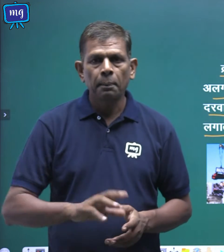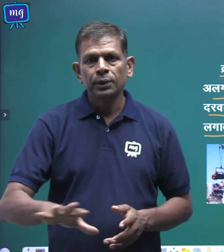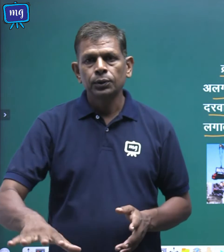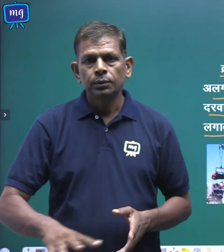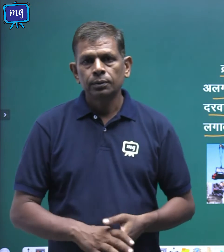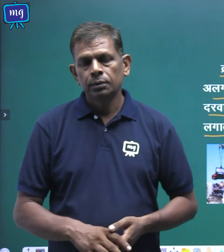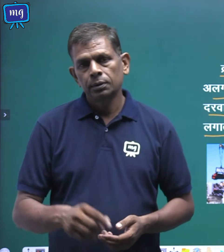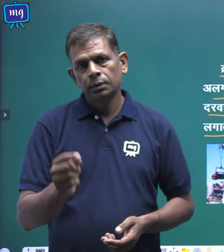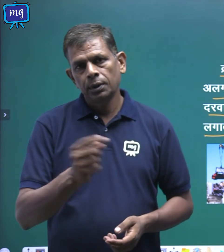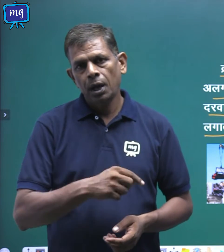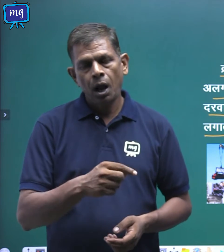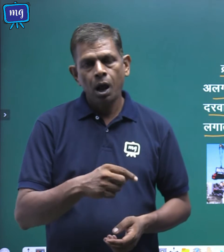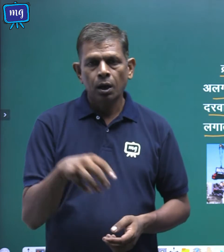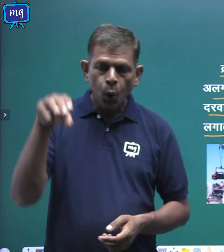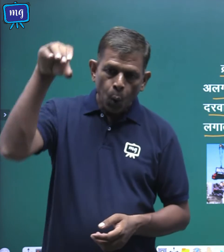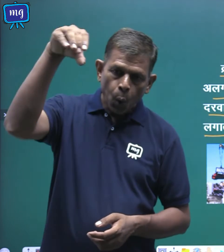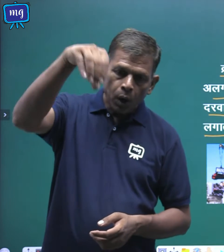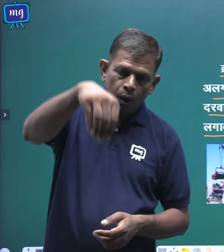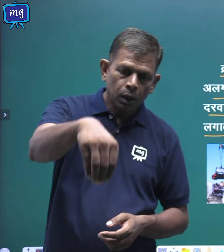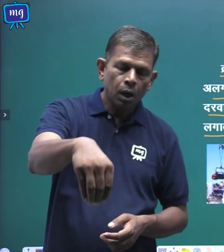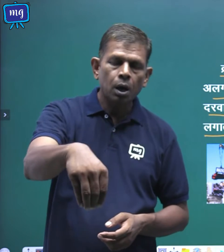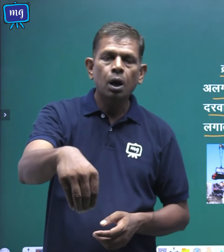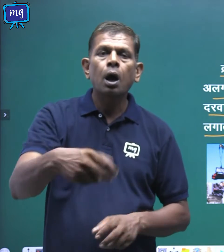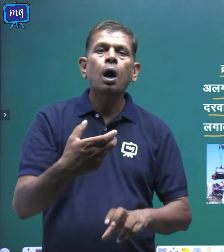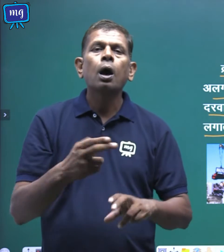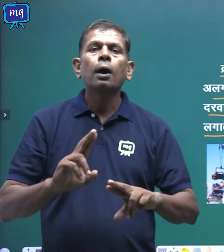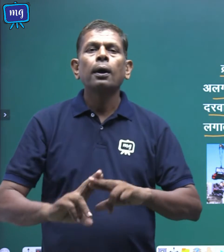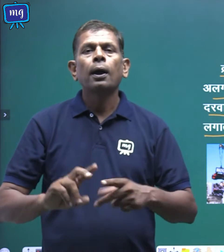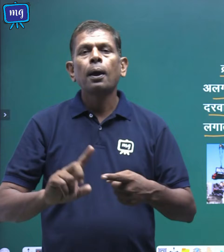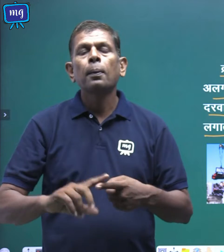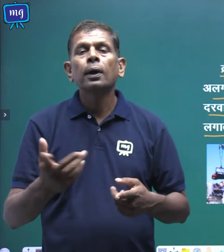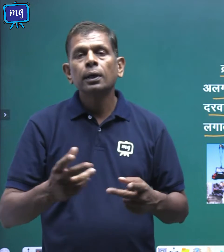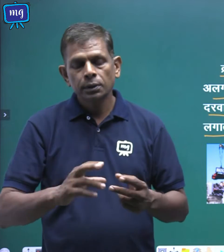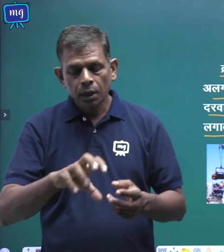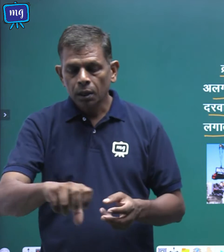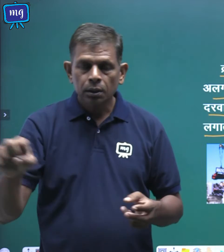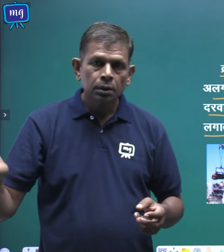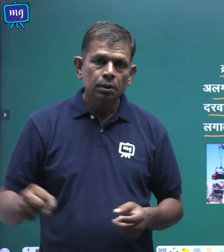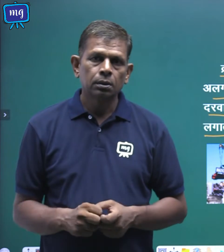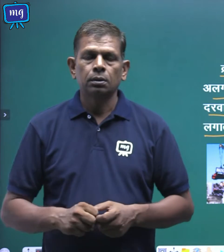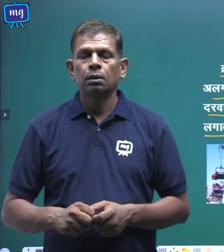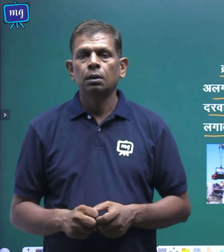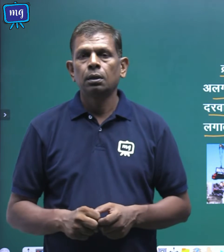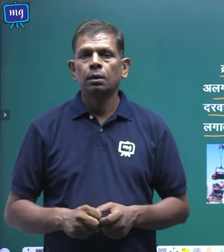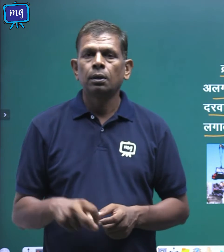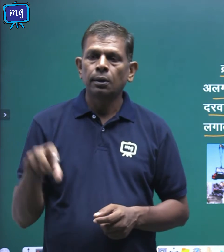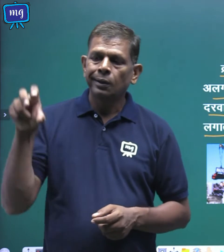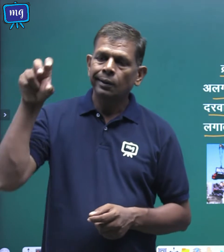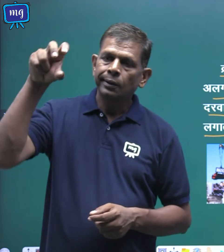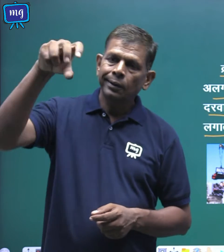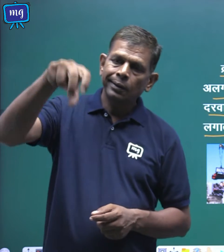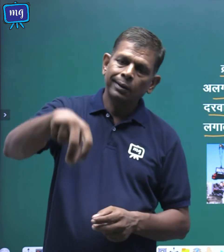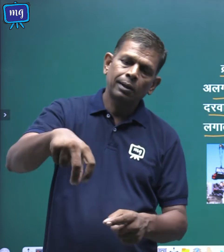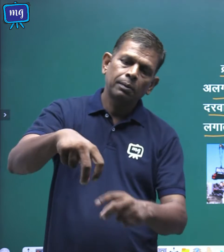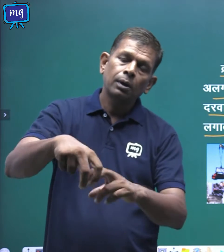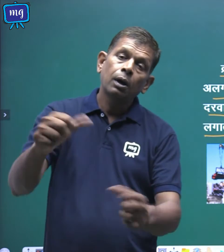बच्चों, ये क्रेन लोहा कैसे अलग करती है? क्रेन में चुंबक लगा